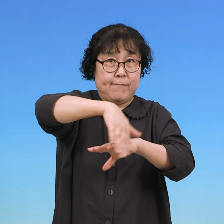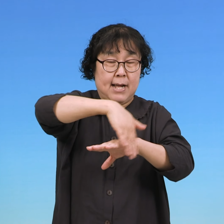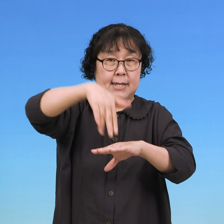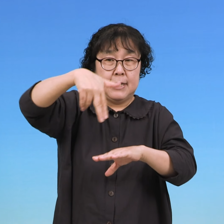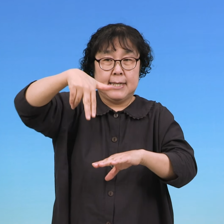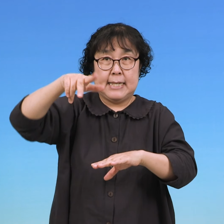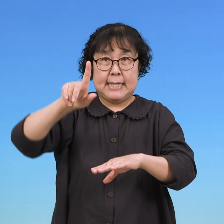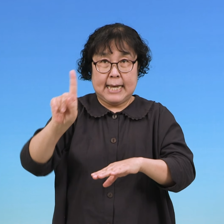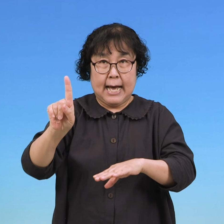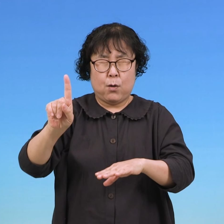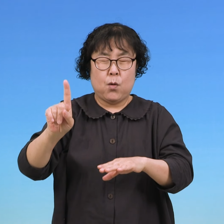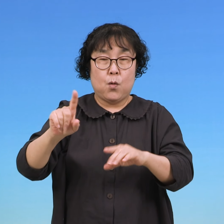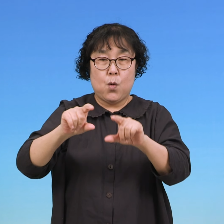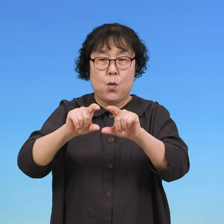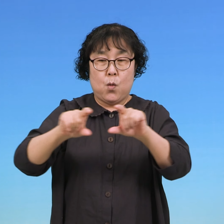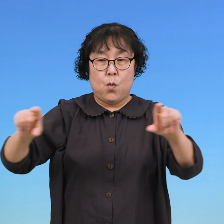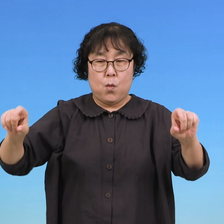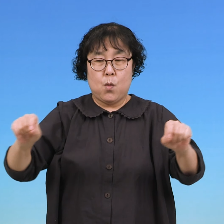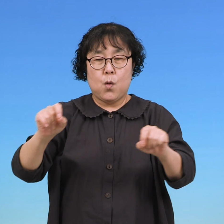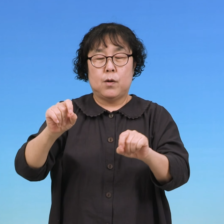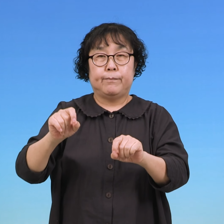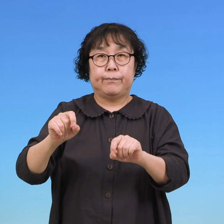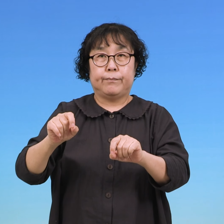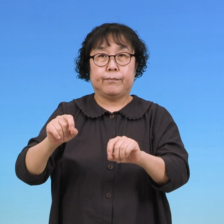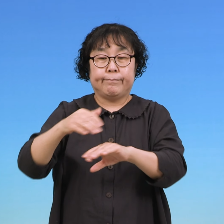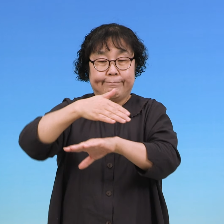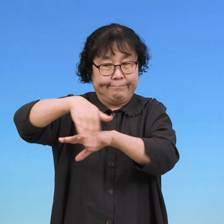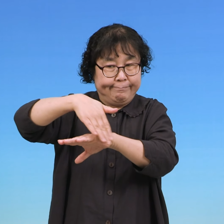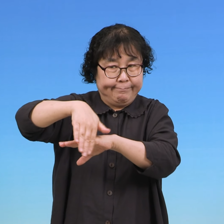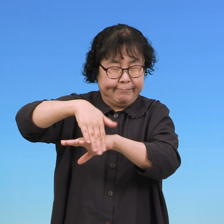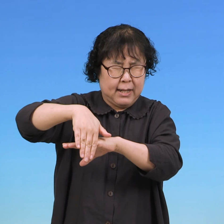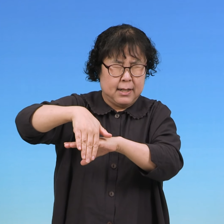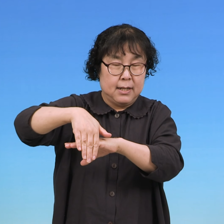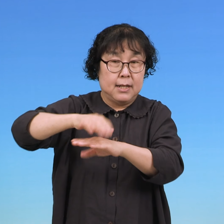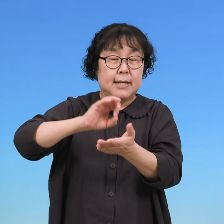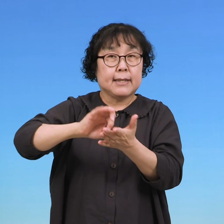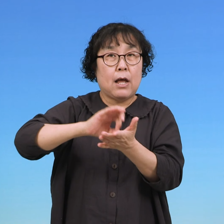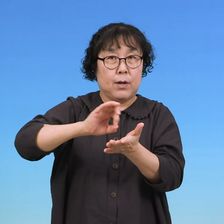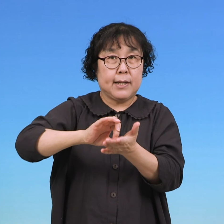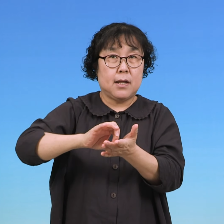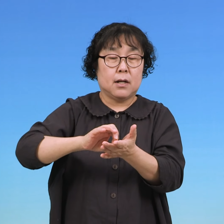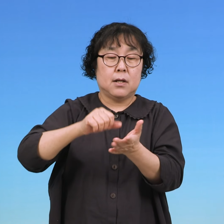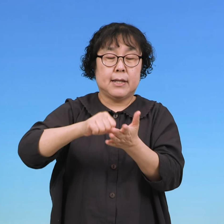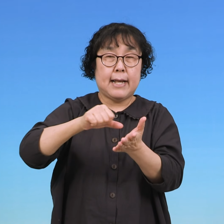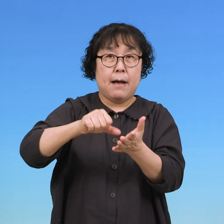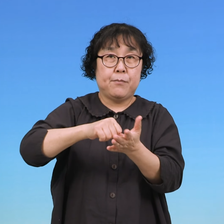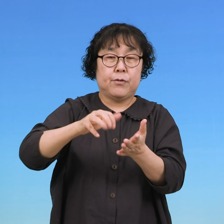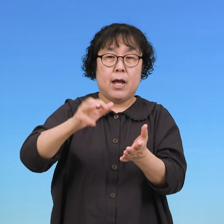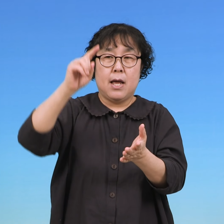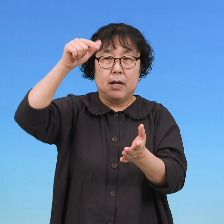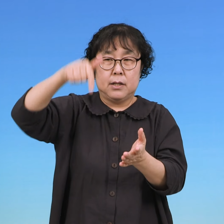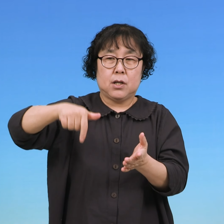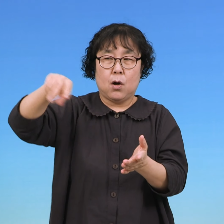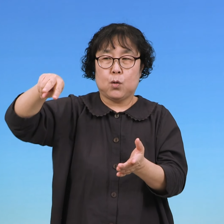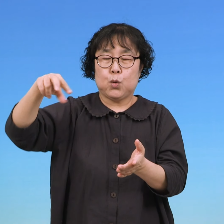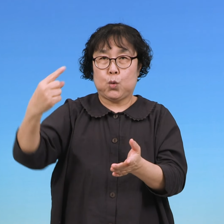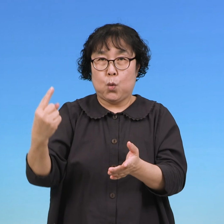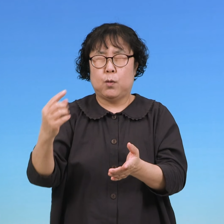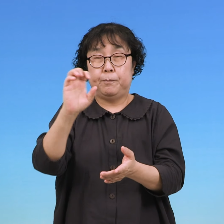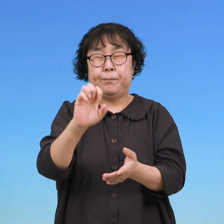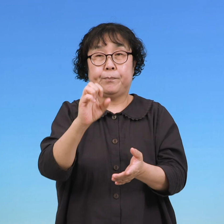이런 배경으로 이제 이 카네라는 단어가 사물을 측정하는 표준, 사물의 척도 이런 뜻으로